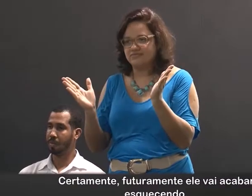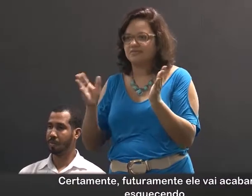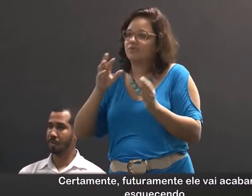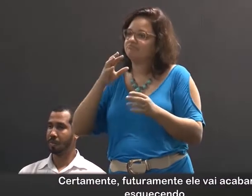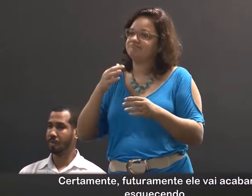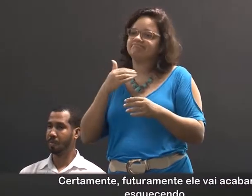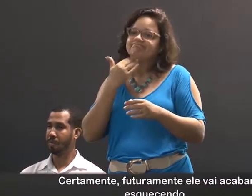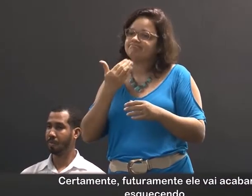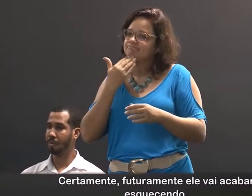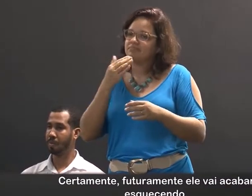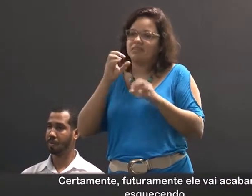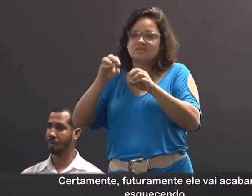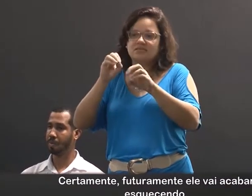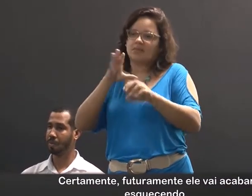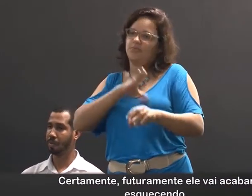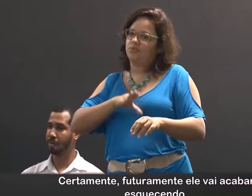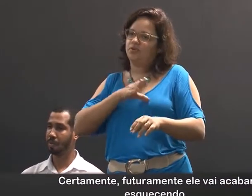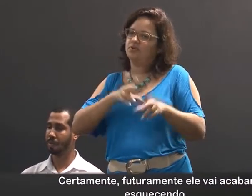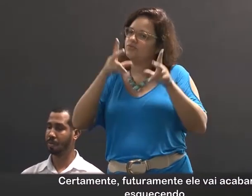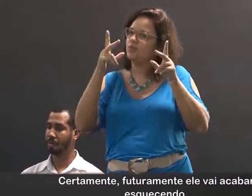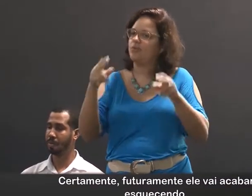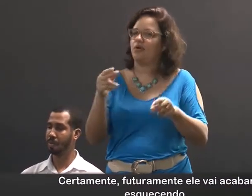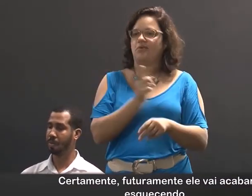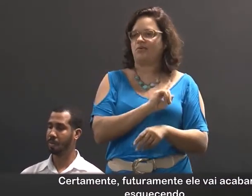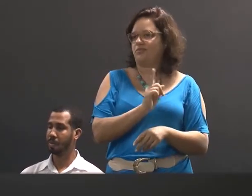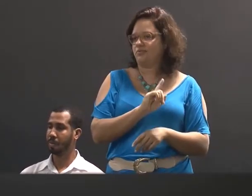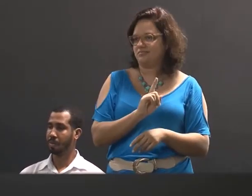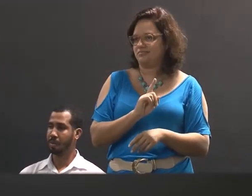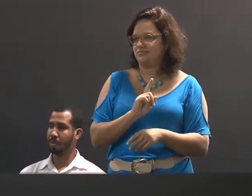Certamente, futuramente, ele vai acabar esquecendo.